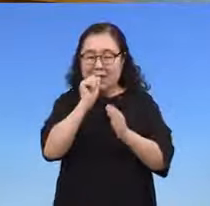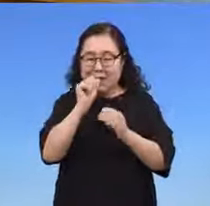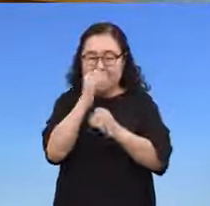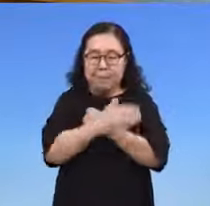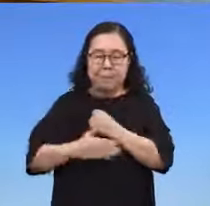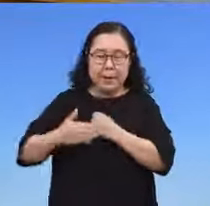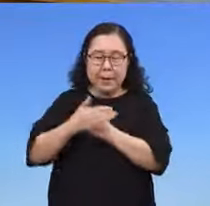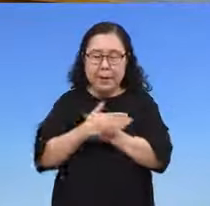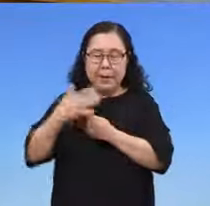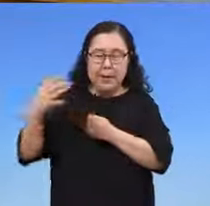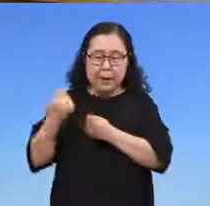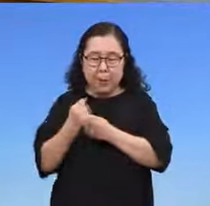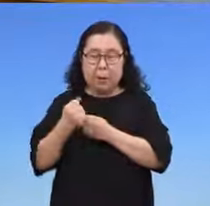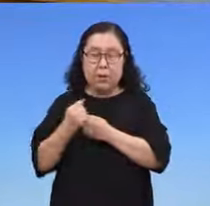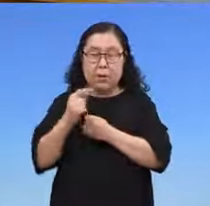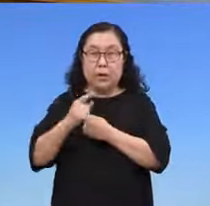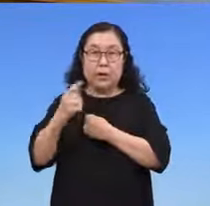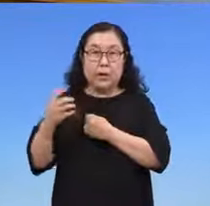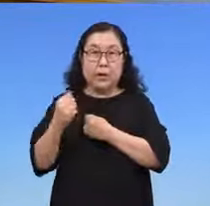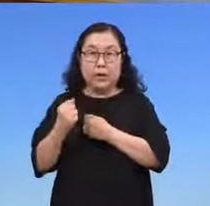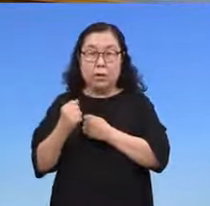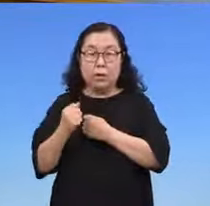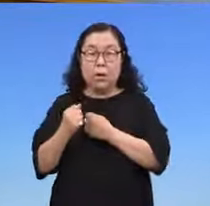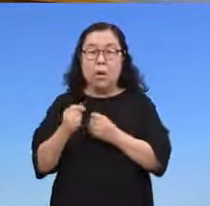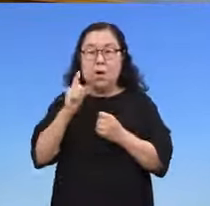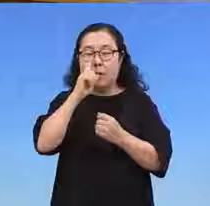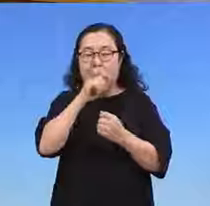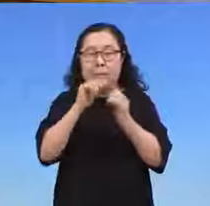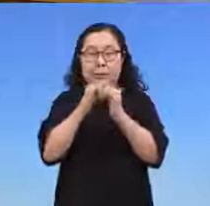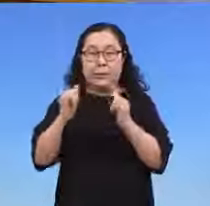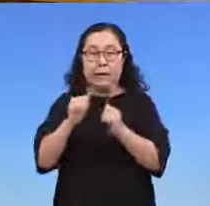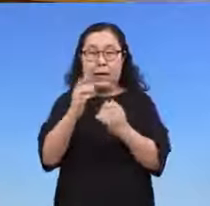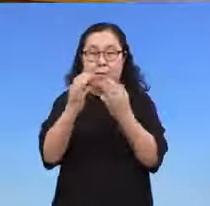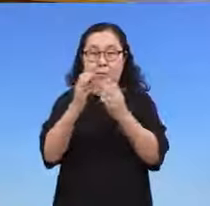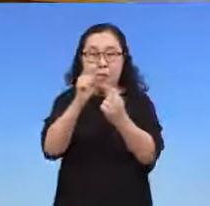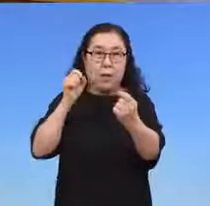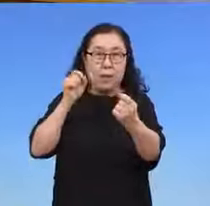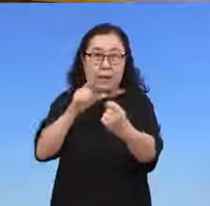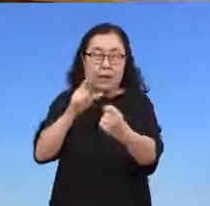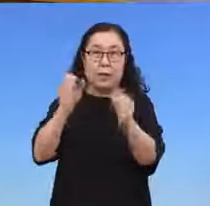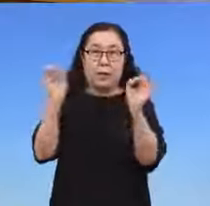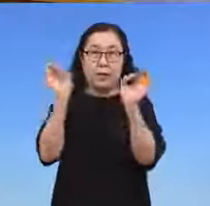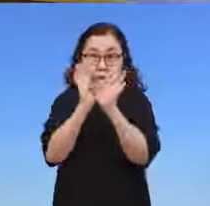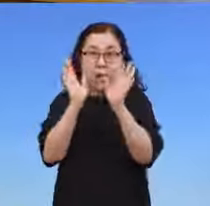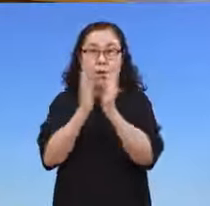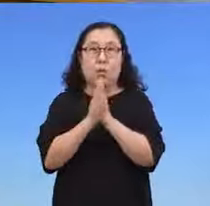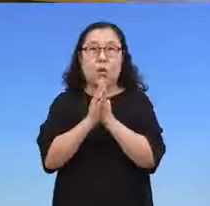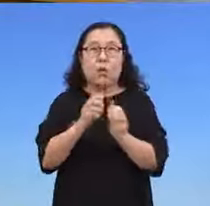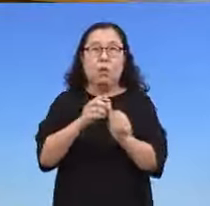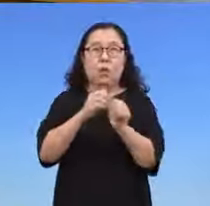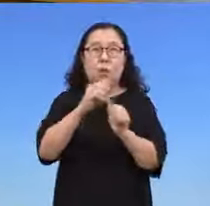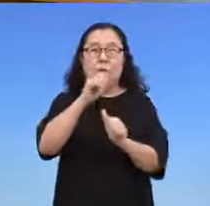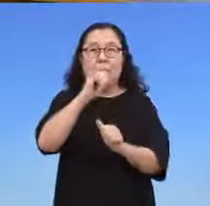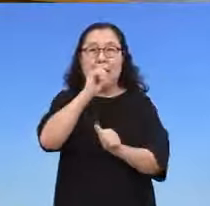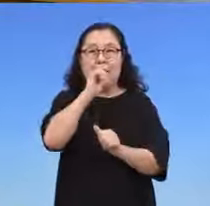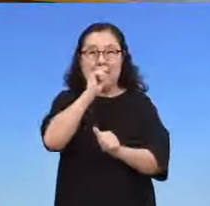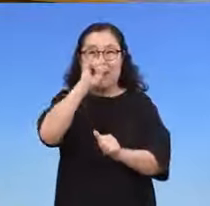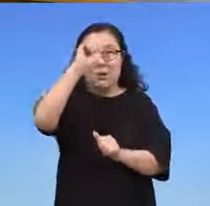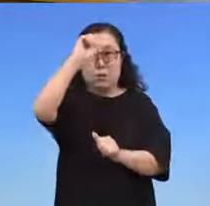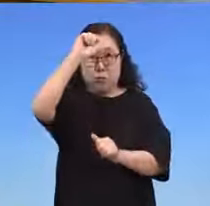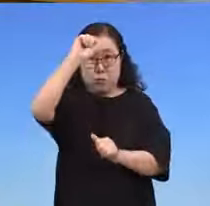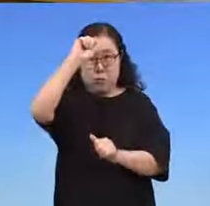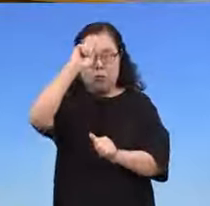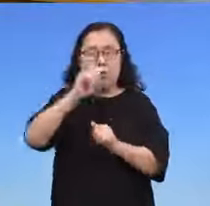능히 악한 자의 모든 불화살을 소멸하고 구원의 투구와 성령의 검 곧 하나님의 말씀을